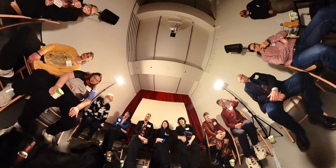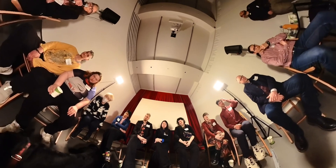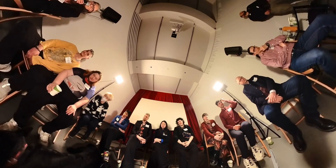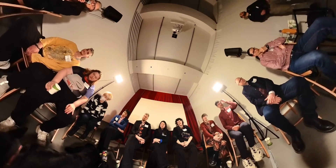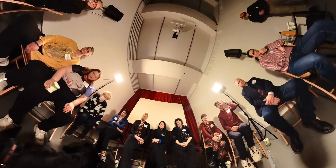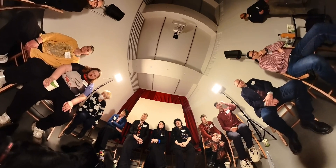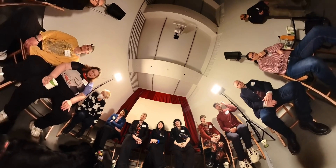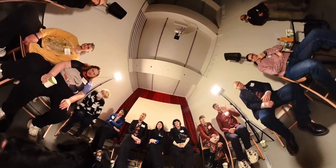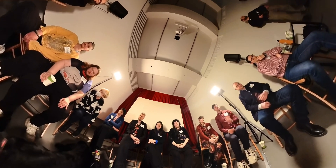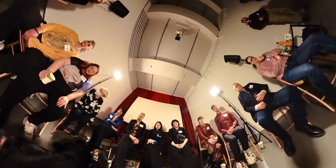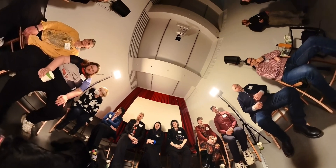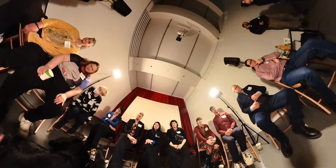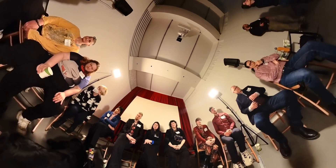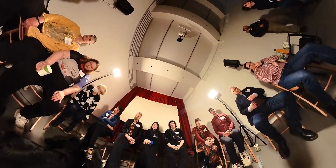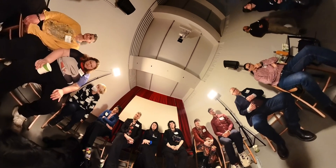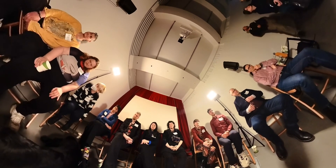kde figuruje naše